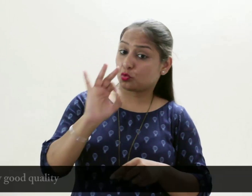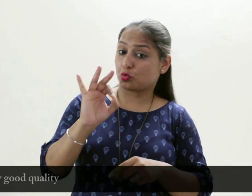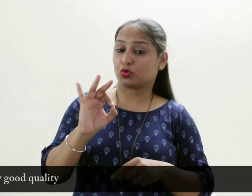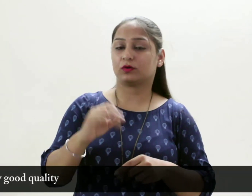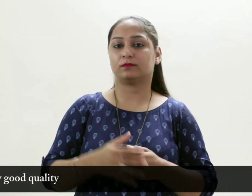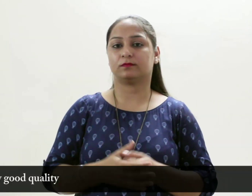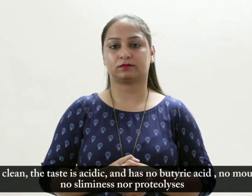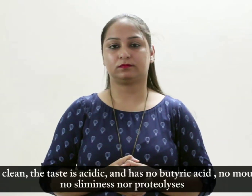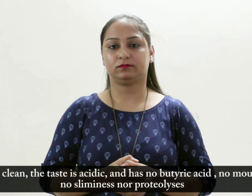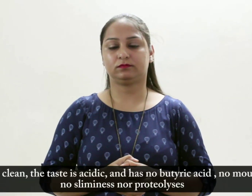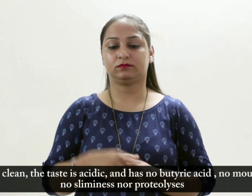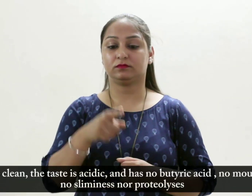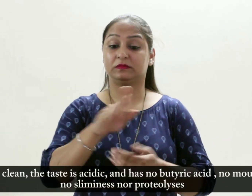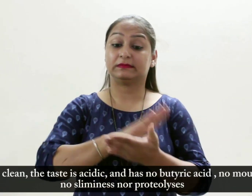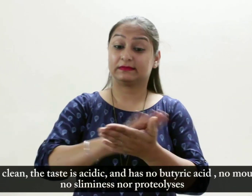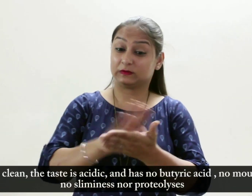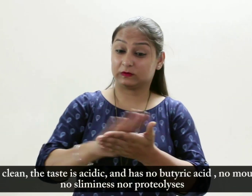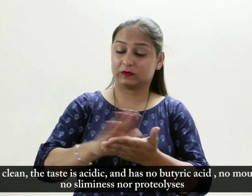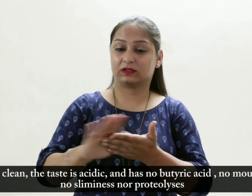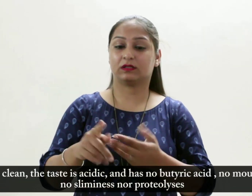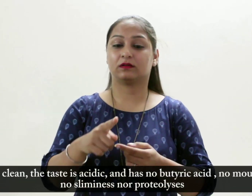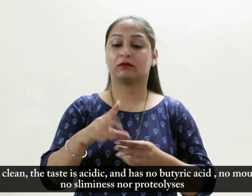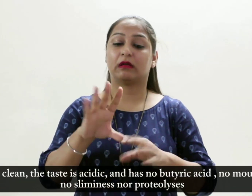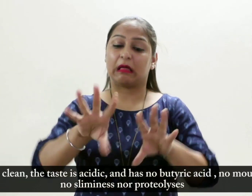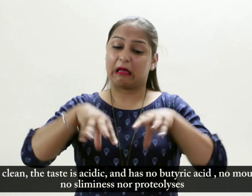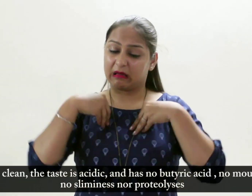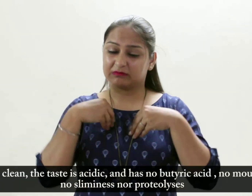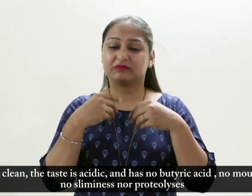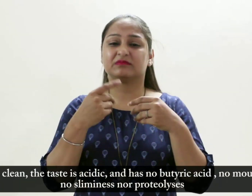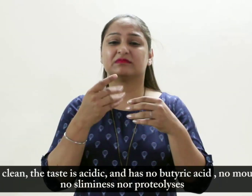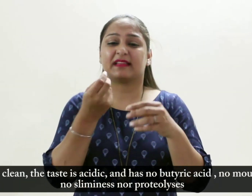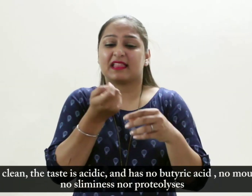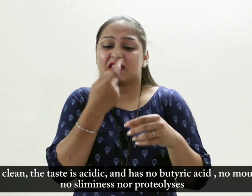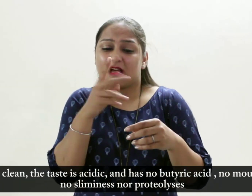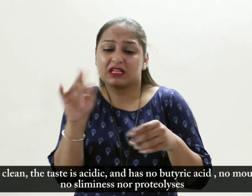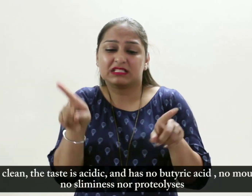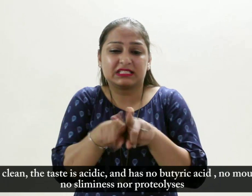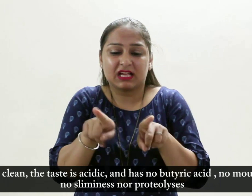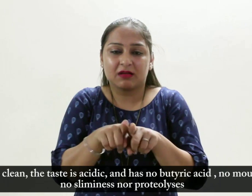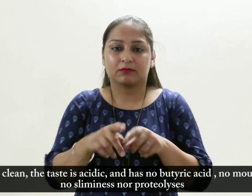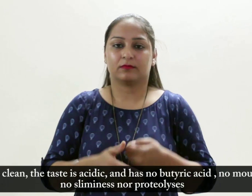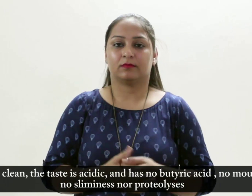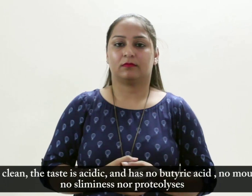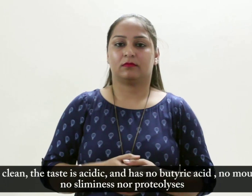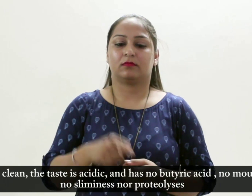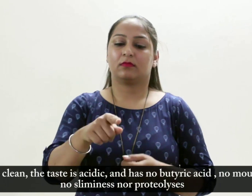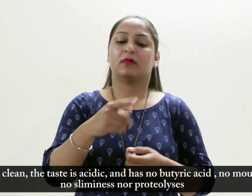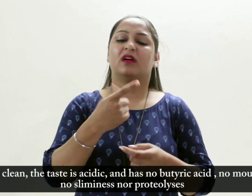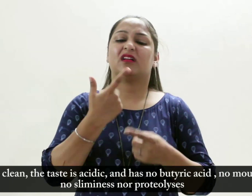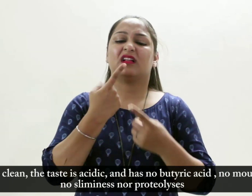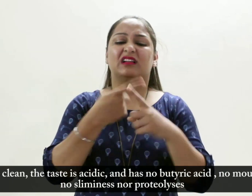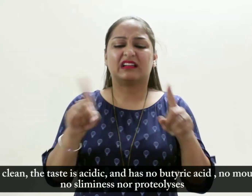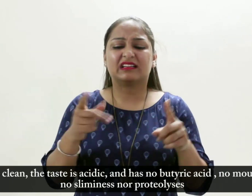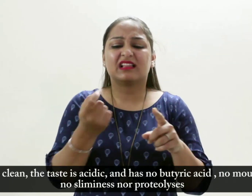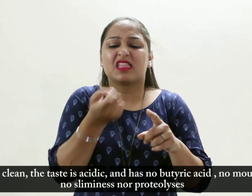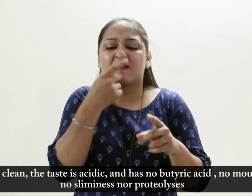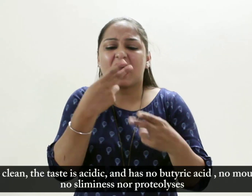यह साफ है, स्वाद अम्लीय है और इसमें कोई ब्यूटीरिक एसिड नहीं है, ना